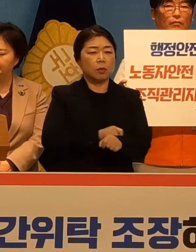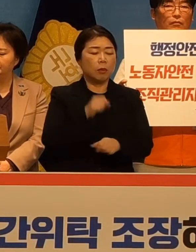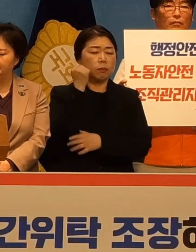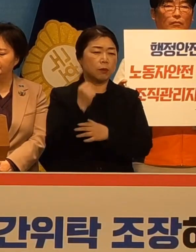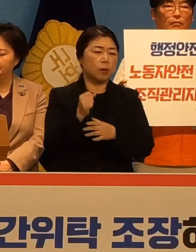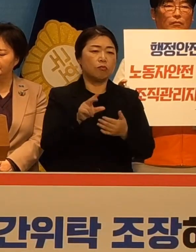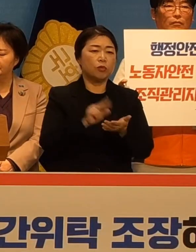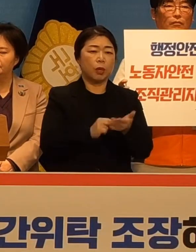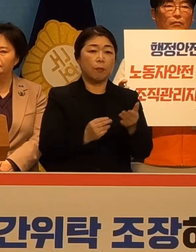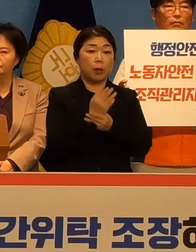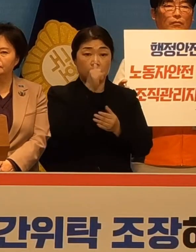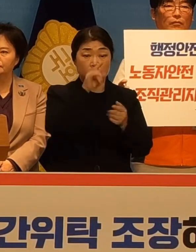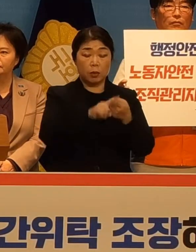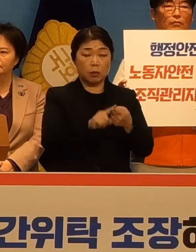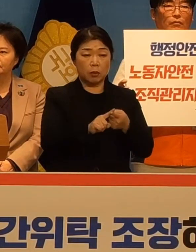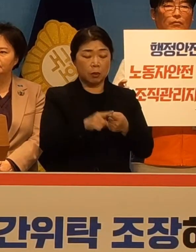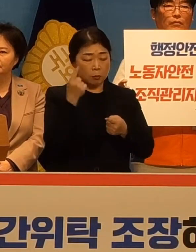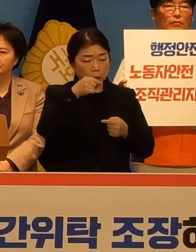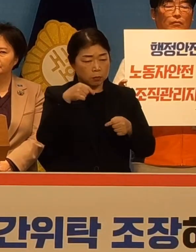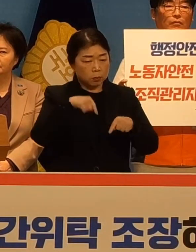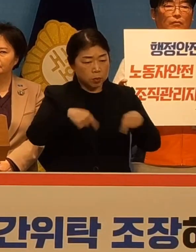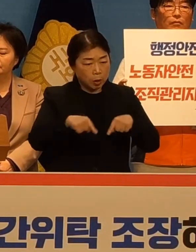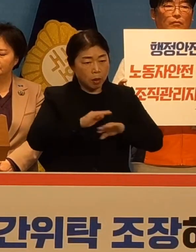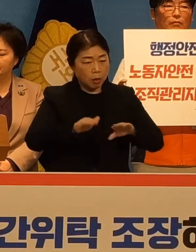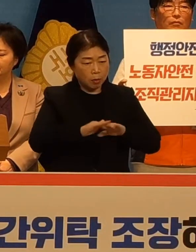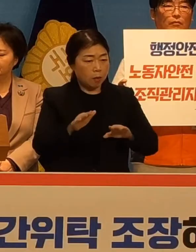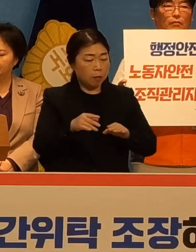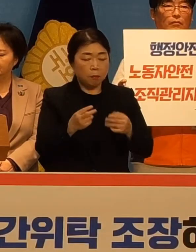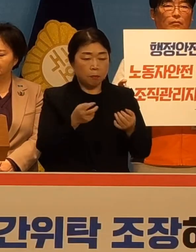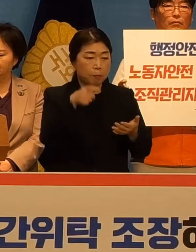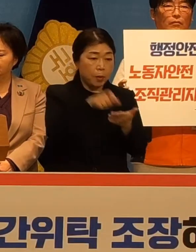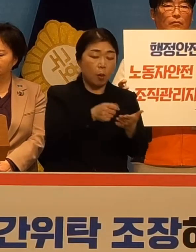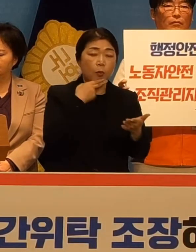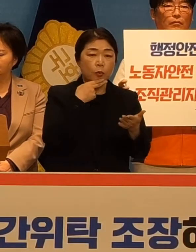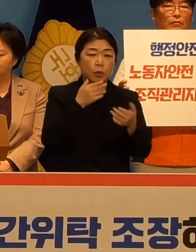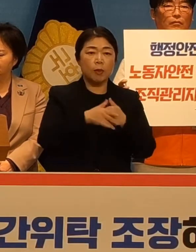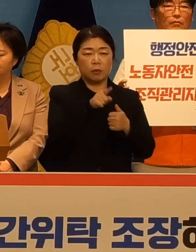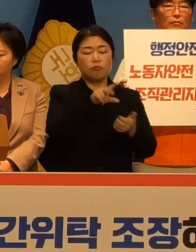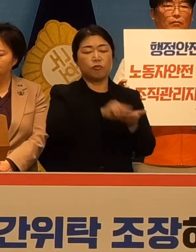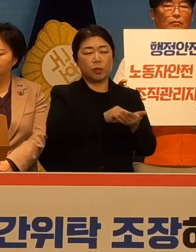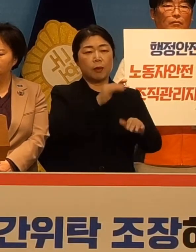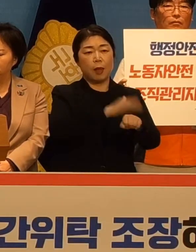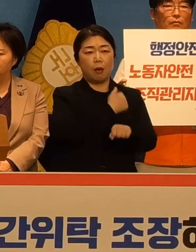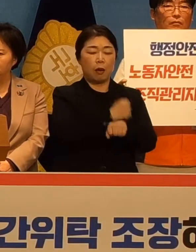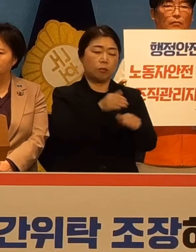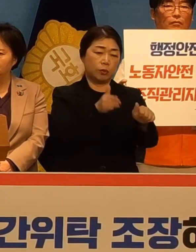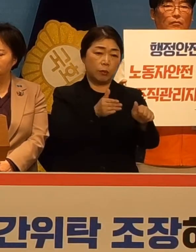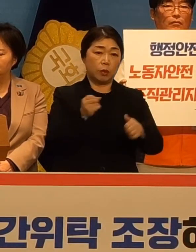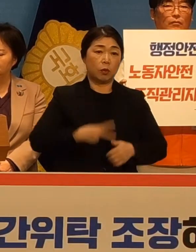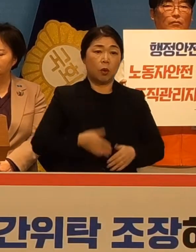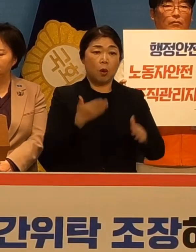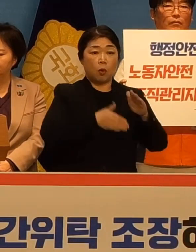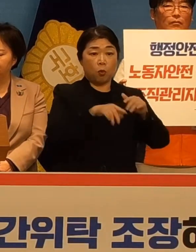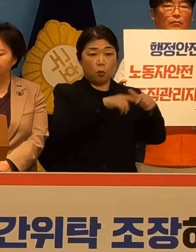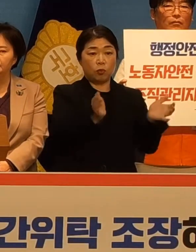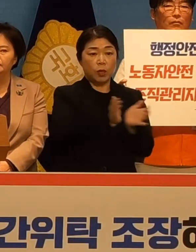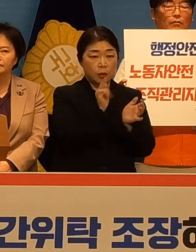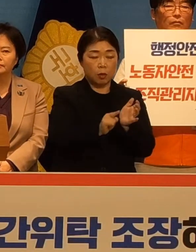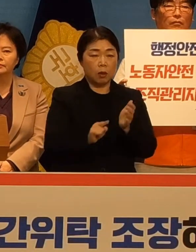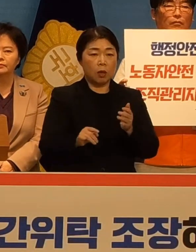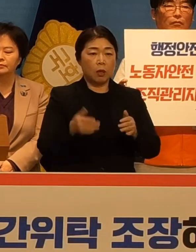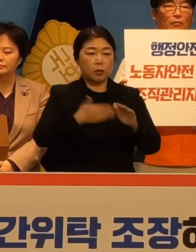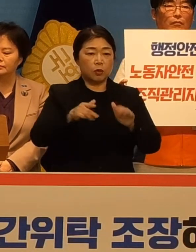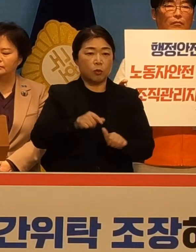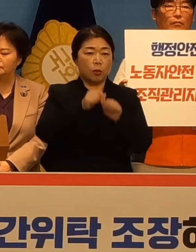적폐를 방지한 행정안전부 장관은 사과하고 공공부문 비정규직의 정규화 정책을